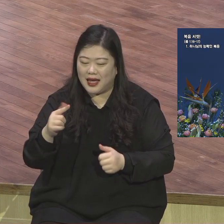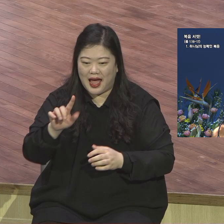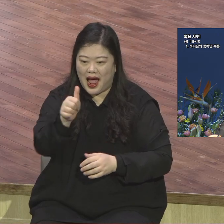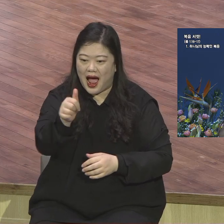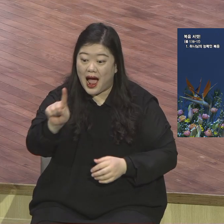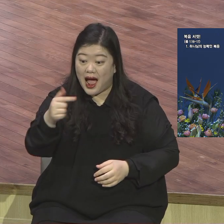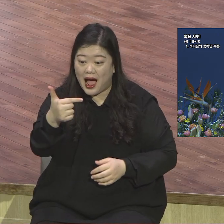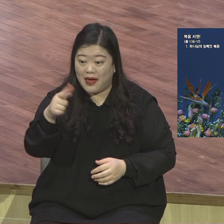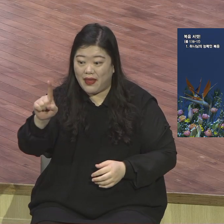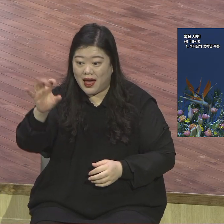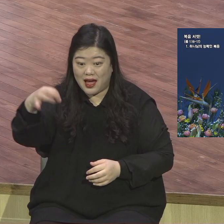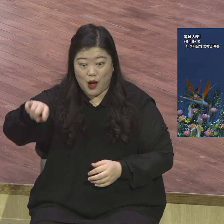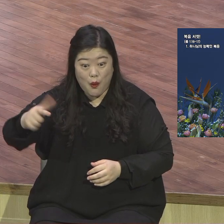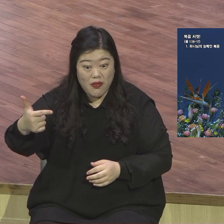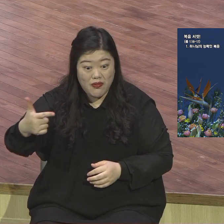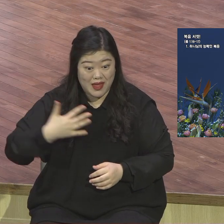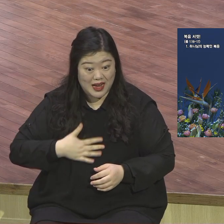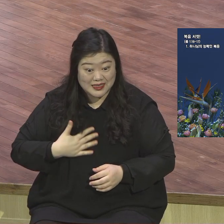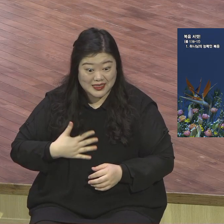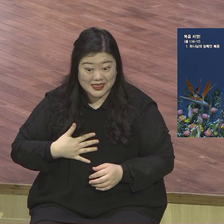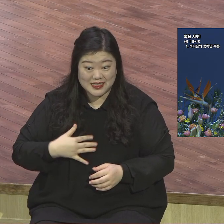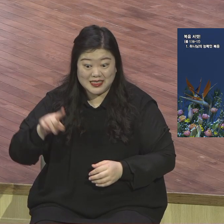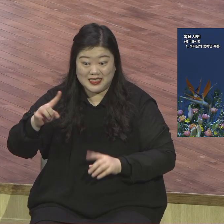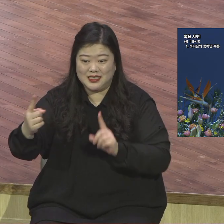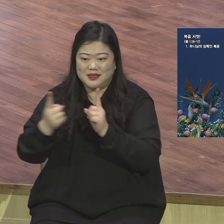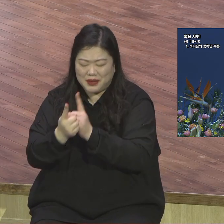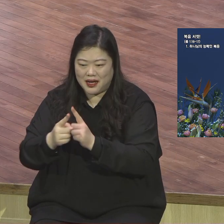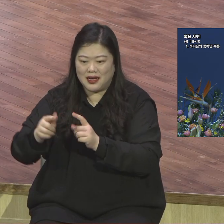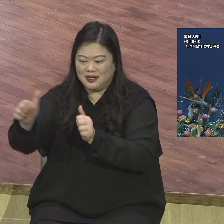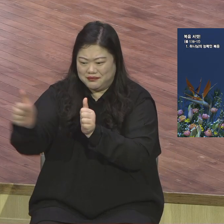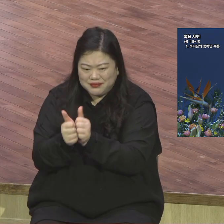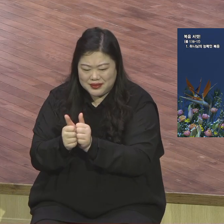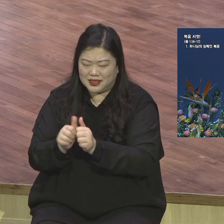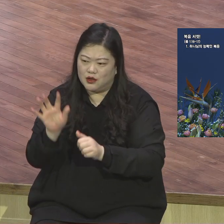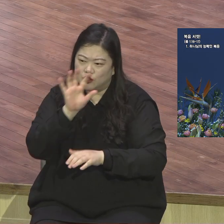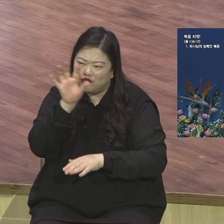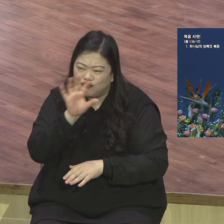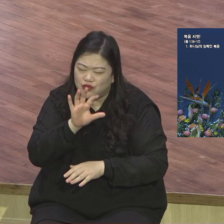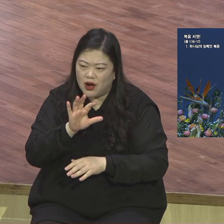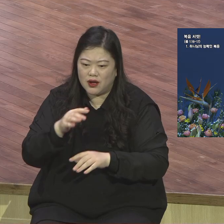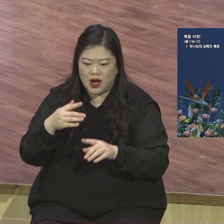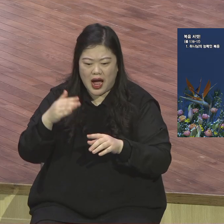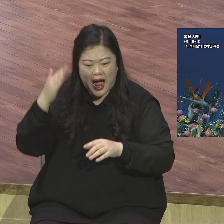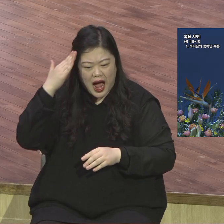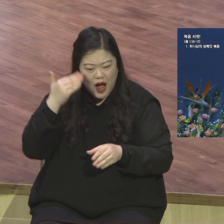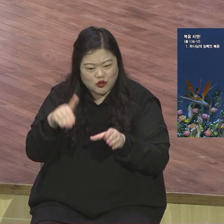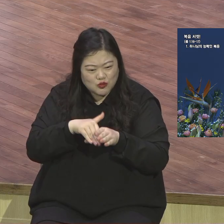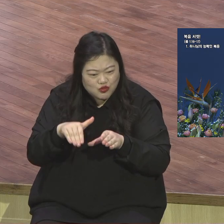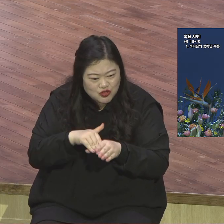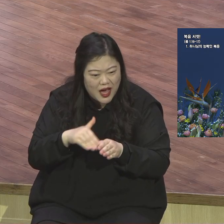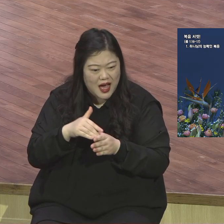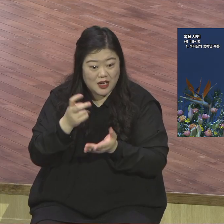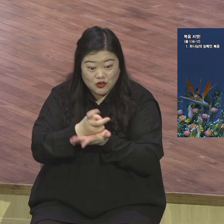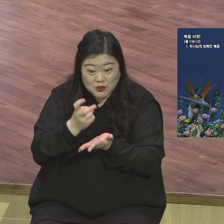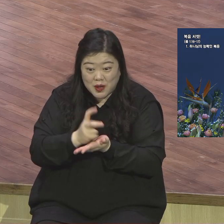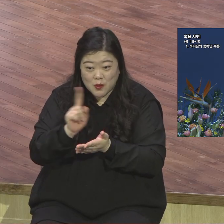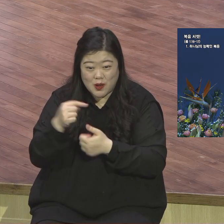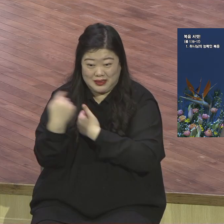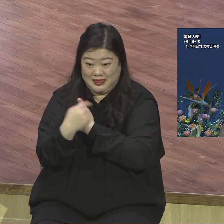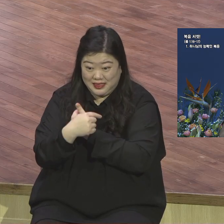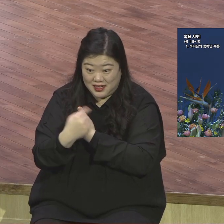그렇게 물어보는 가운데 그 탈북자가 그 담당 직원에게 이렇게 물었습니다. 아니